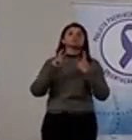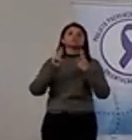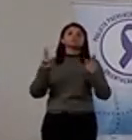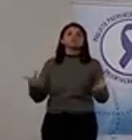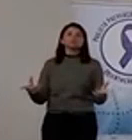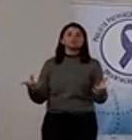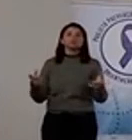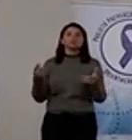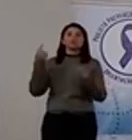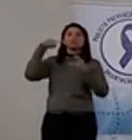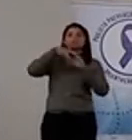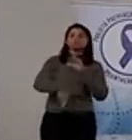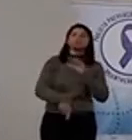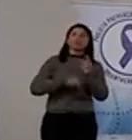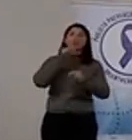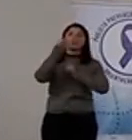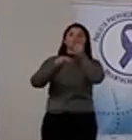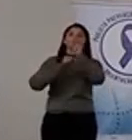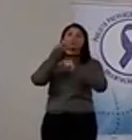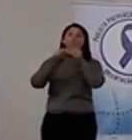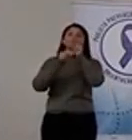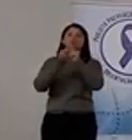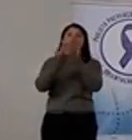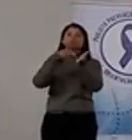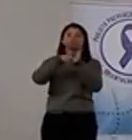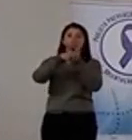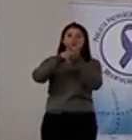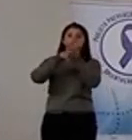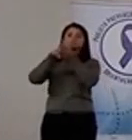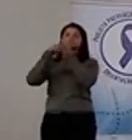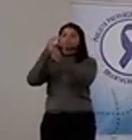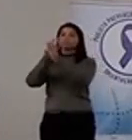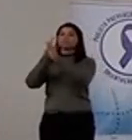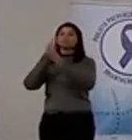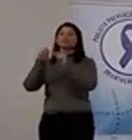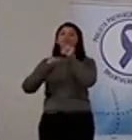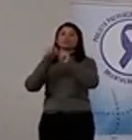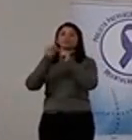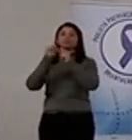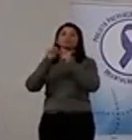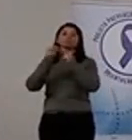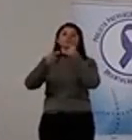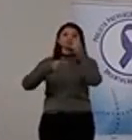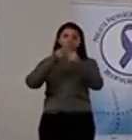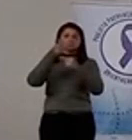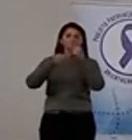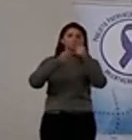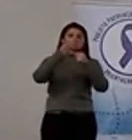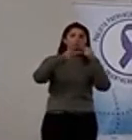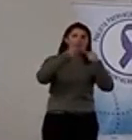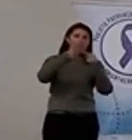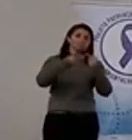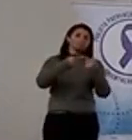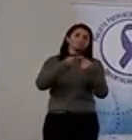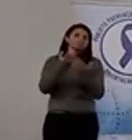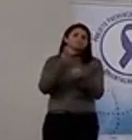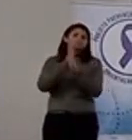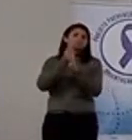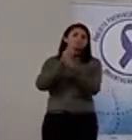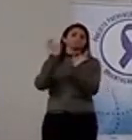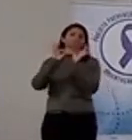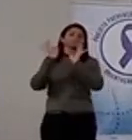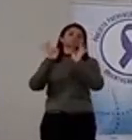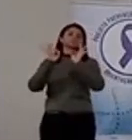agora está com algumas famílias investigando, em que às vezes a pessoa tem a mutação e nunca manifestou nada na vida dela. E às vezes nunca vai